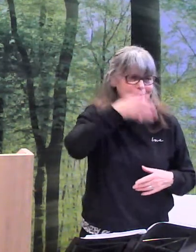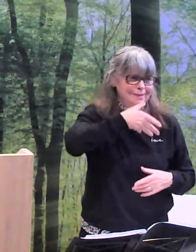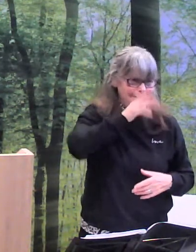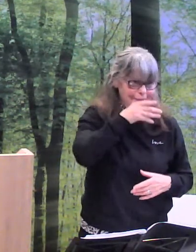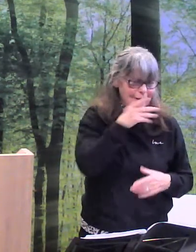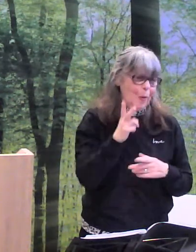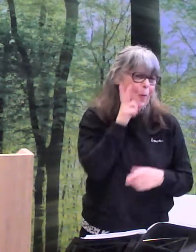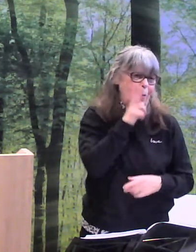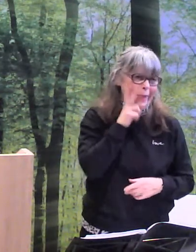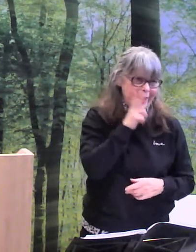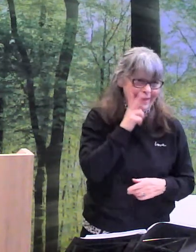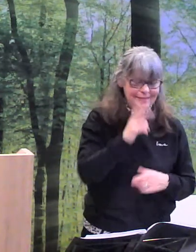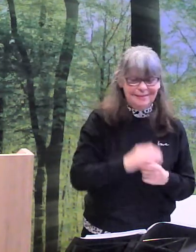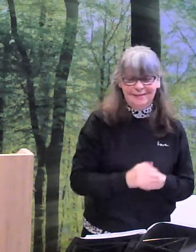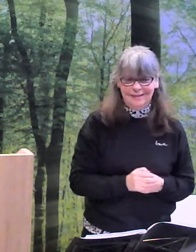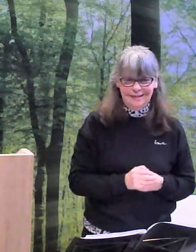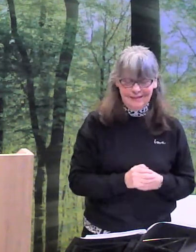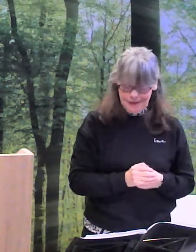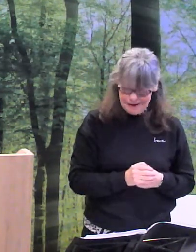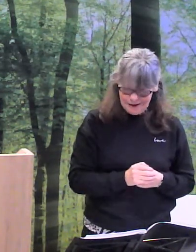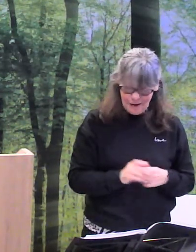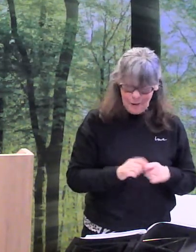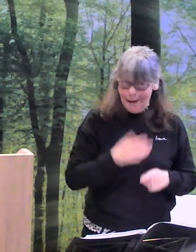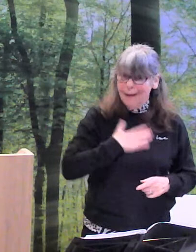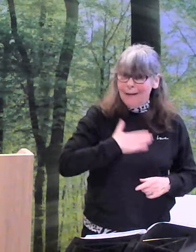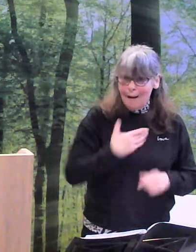Hij houdt van bier drinken en ook van wijn.